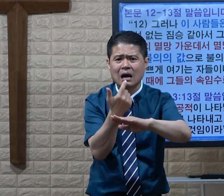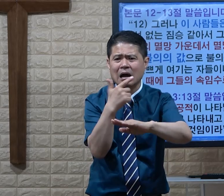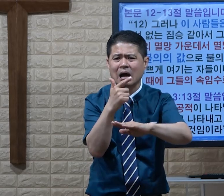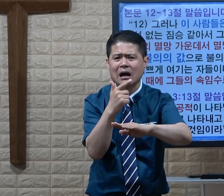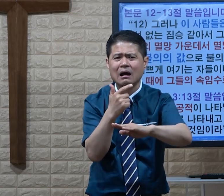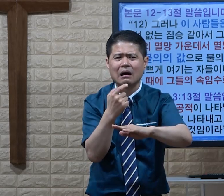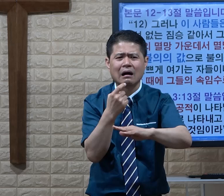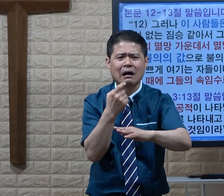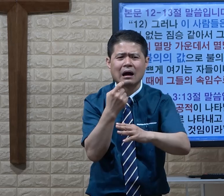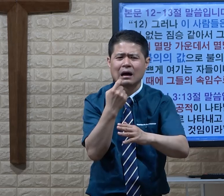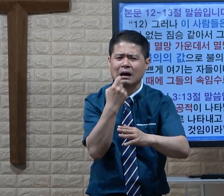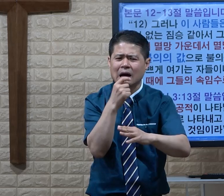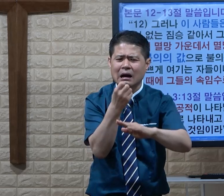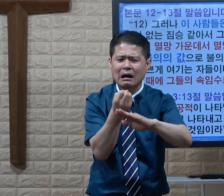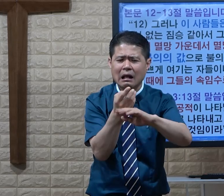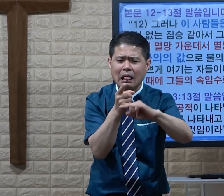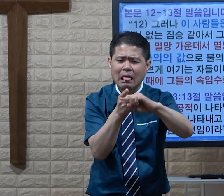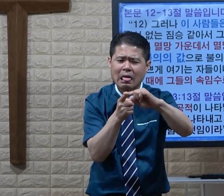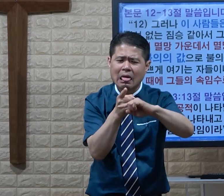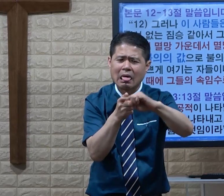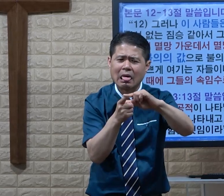시간이 지나면 색깔이 변색되기 때문에